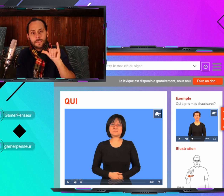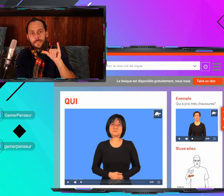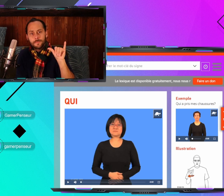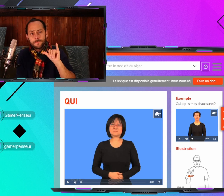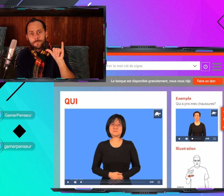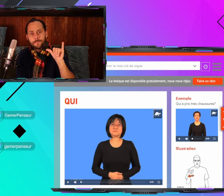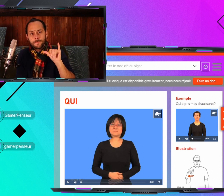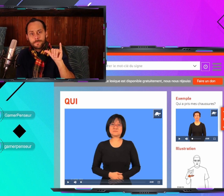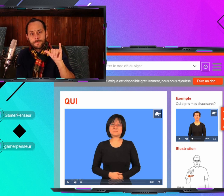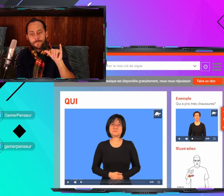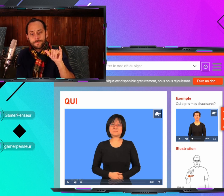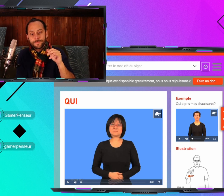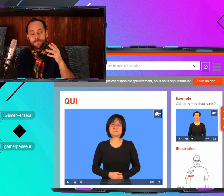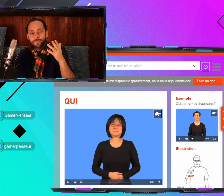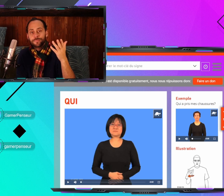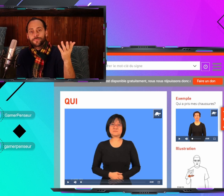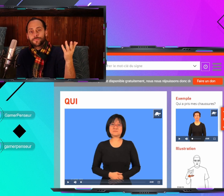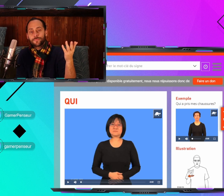Qui.